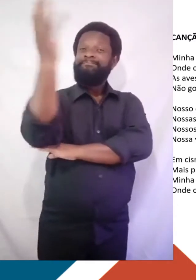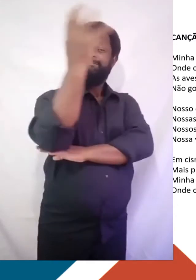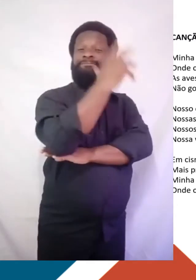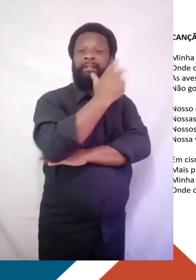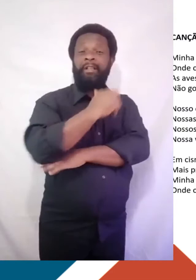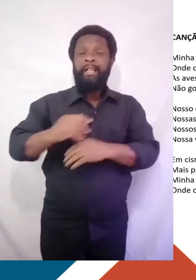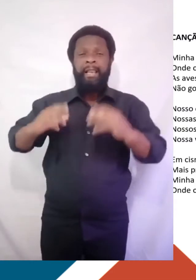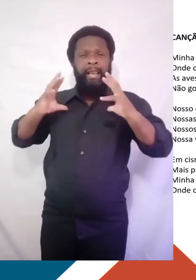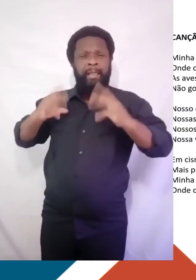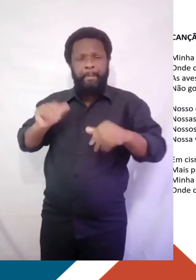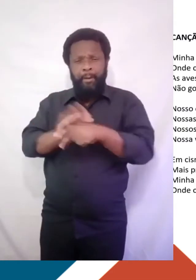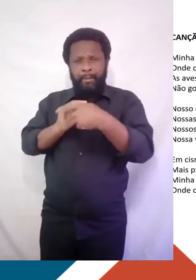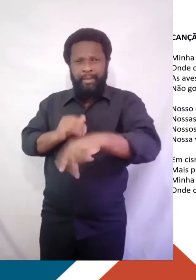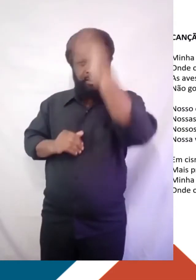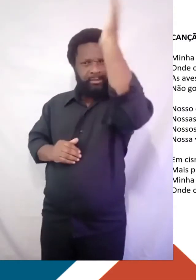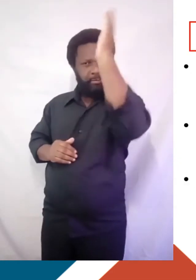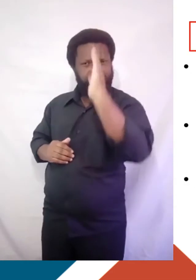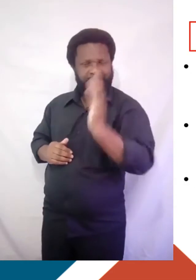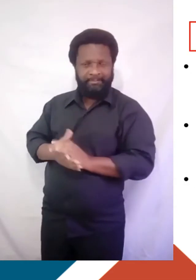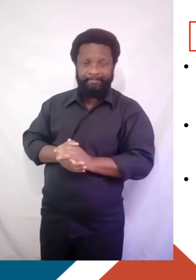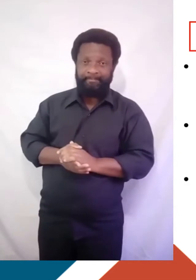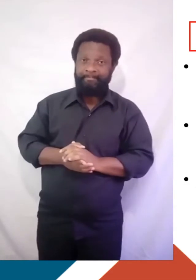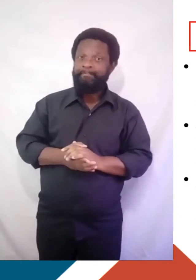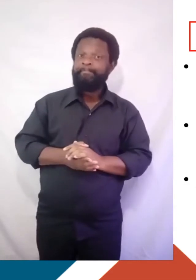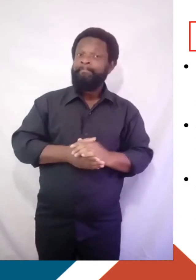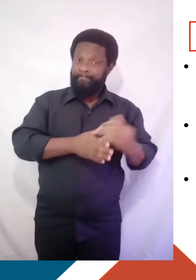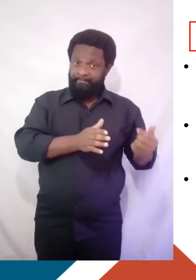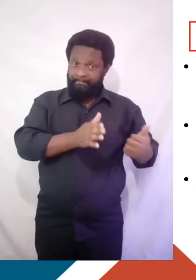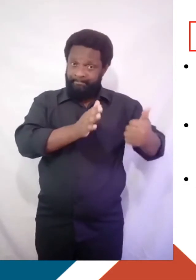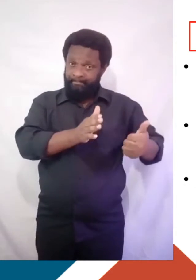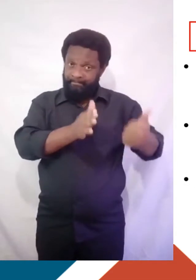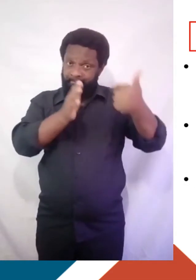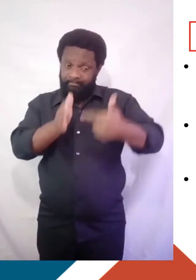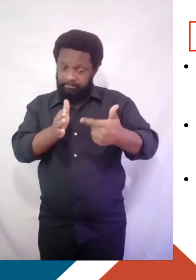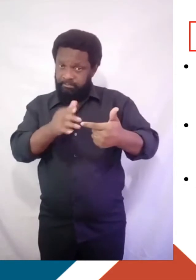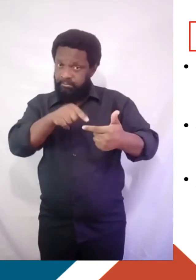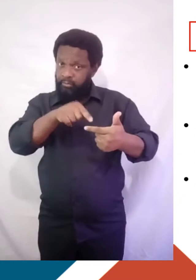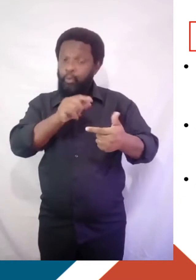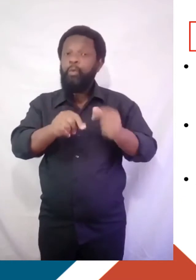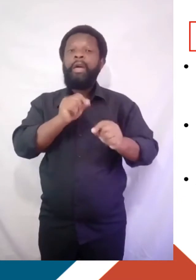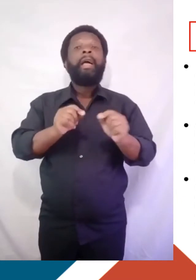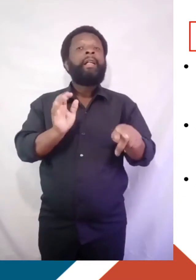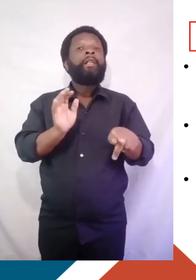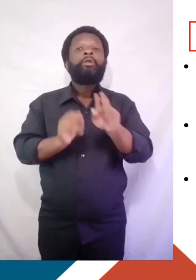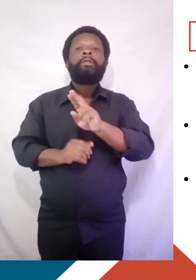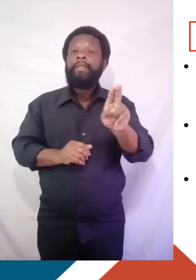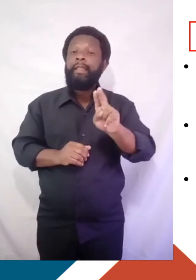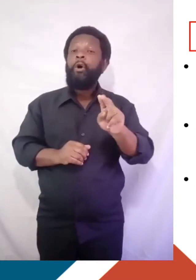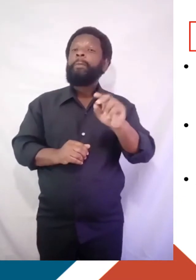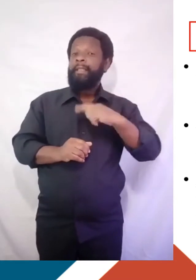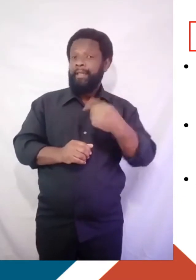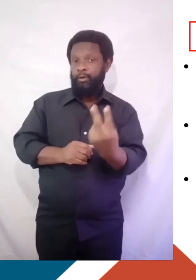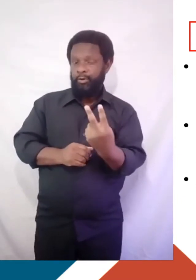uma floresta virgem do Brasil. A segunda geração de poesia romântica brasileira é conhecida de duas